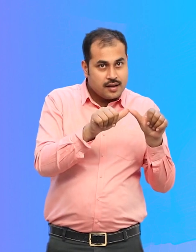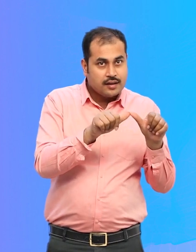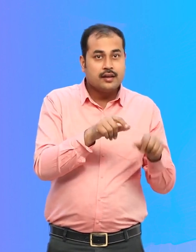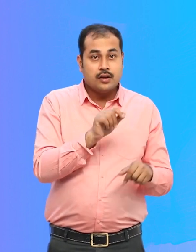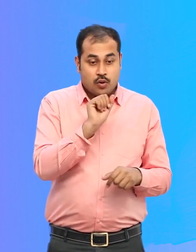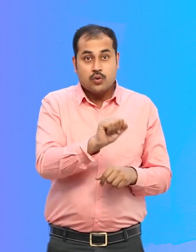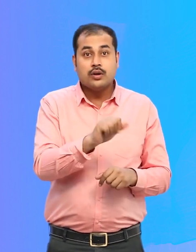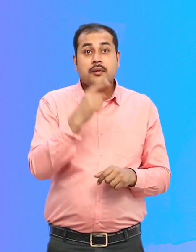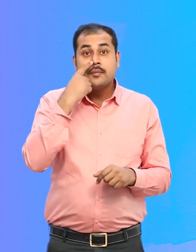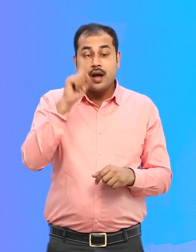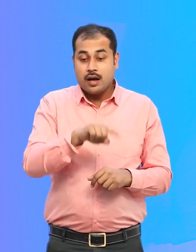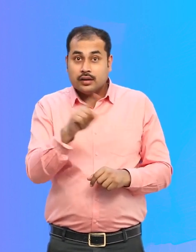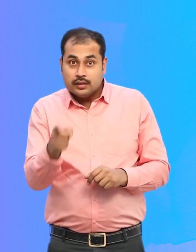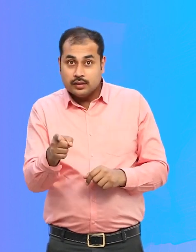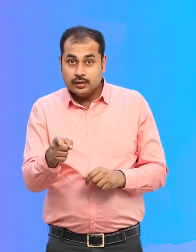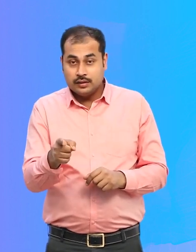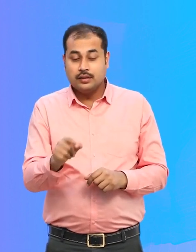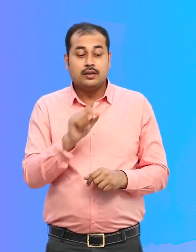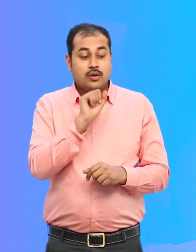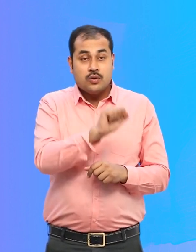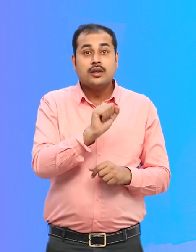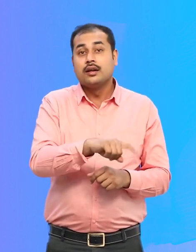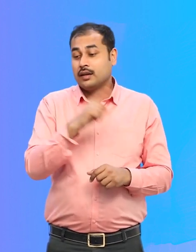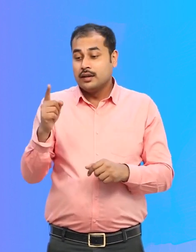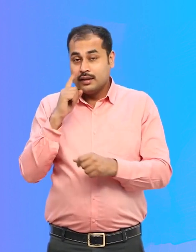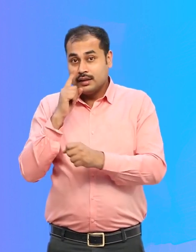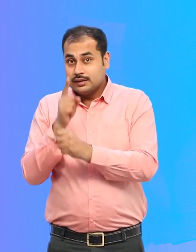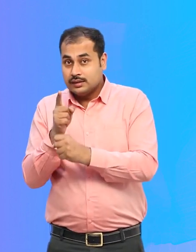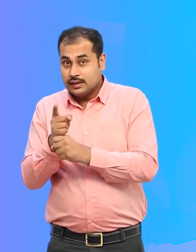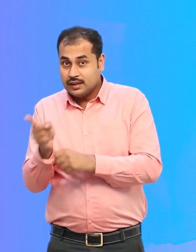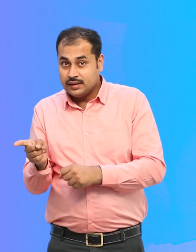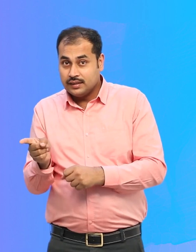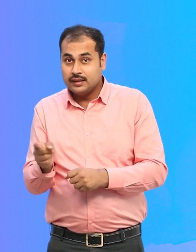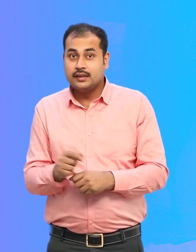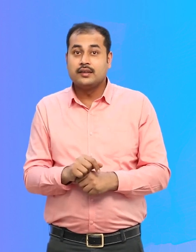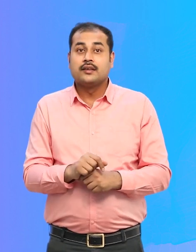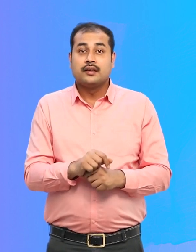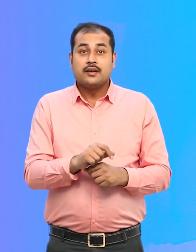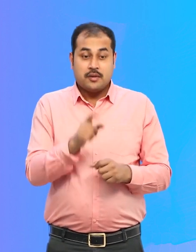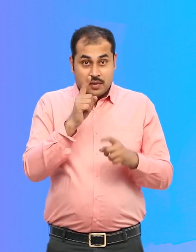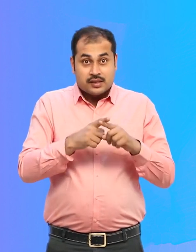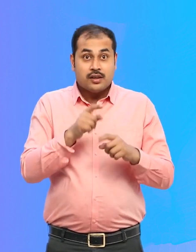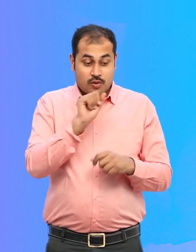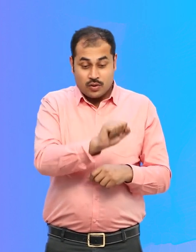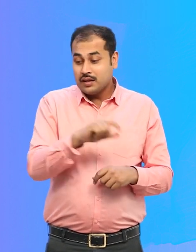कि उसकी मम्मी कि उसकी अध्यापिका है और पिया के